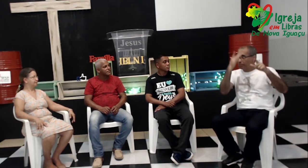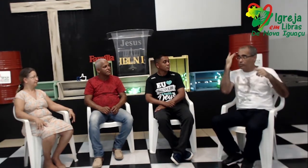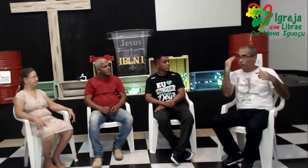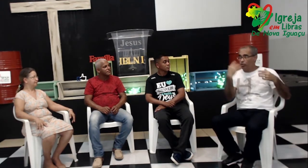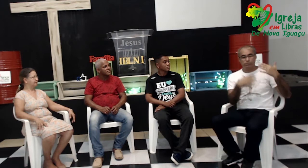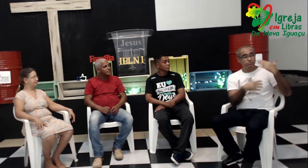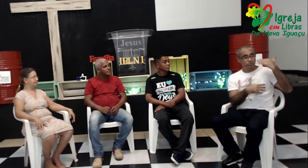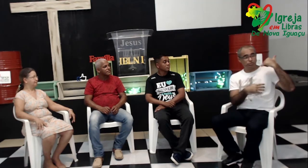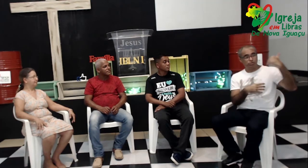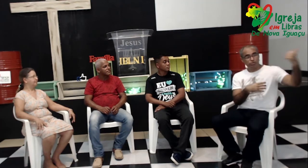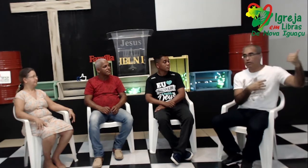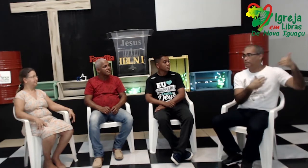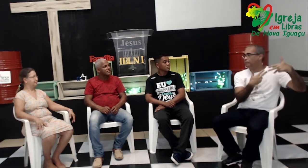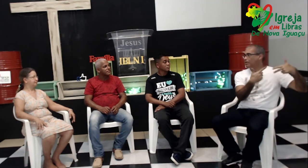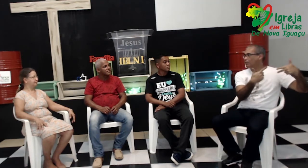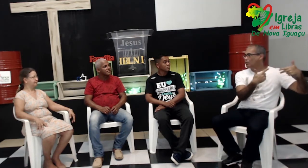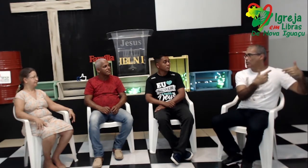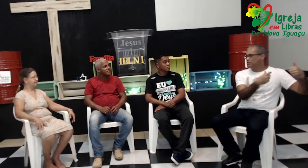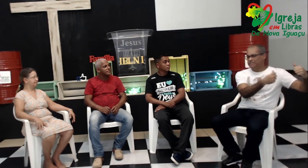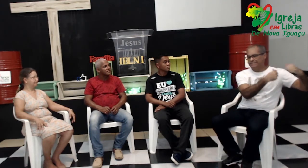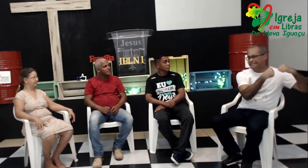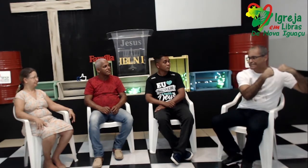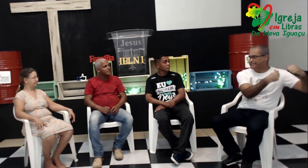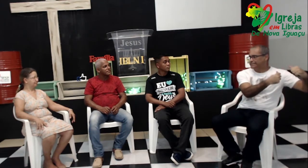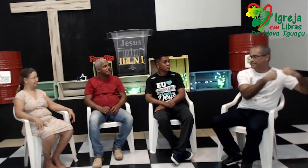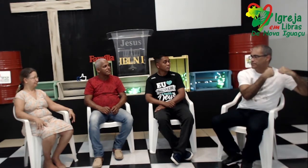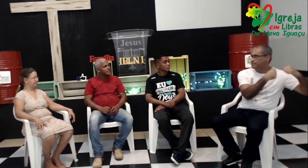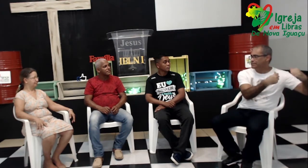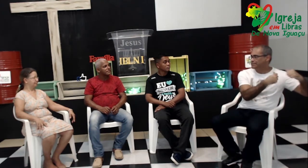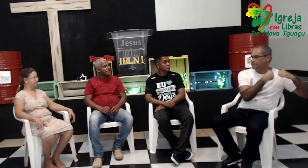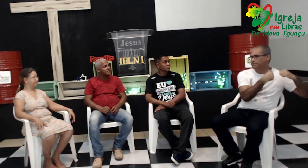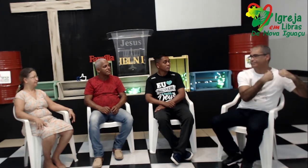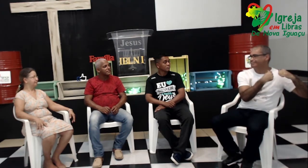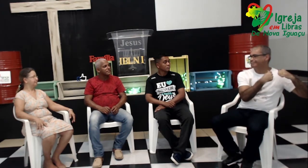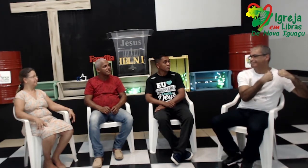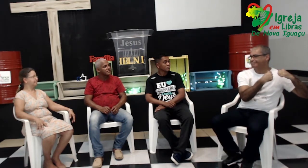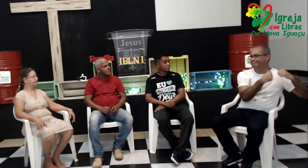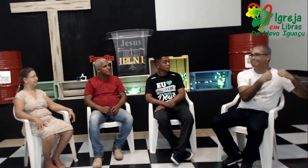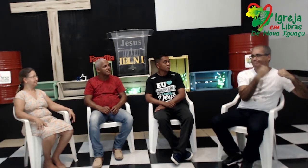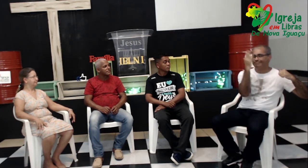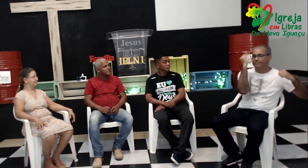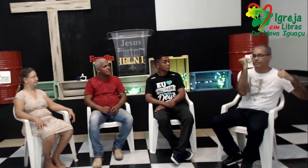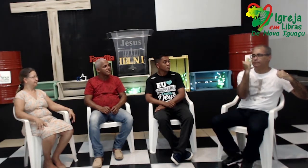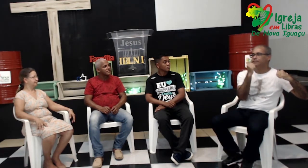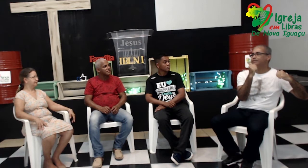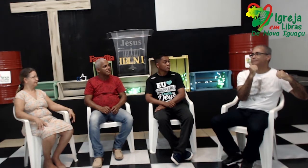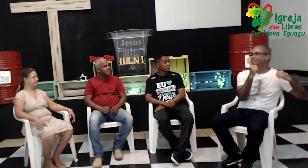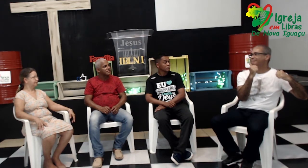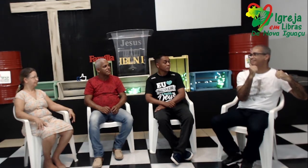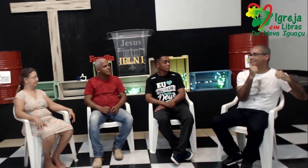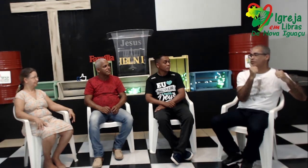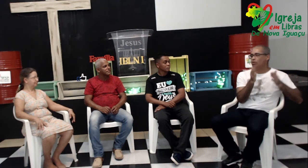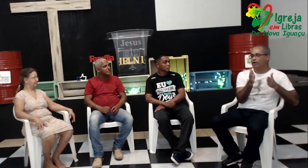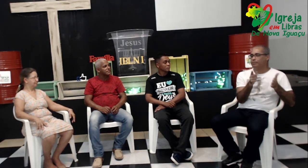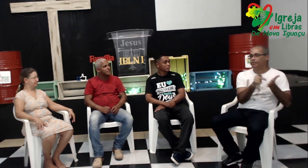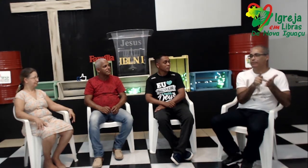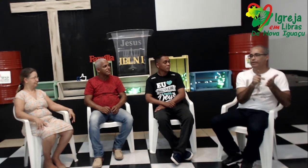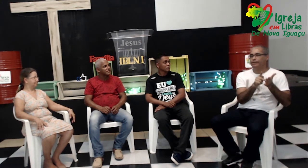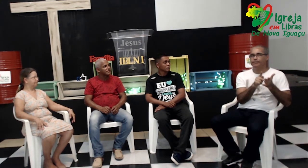dando força, e quando alguém nos chama para fazer alguma coisa errada, a gente sabe que aquilo ali não é bom,